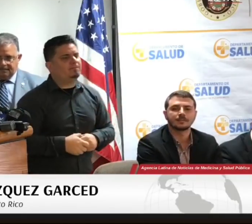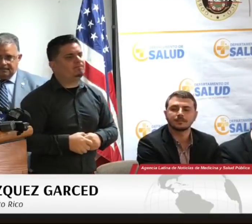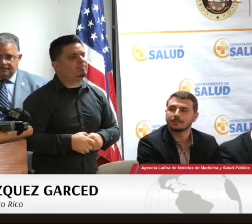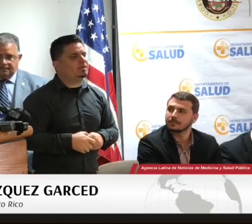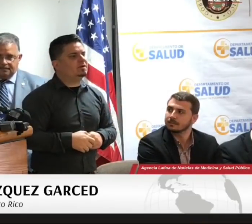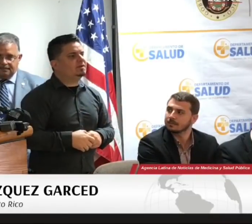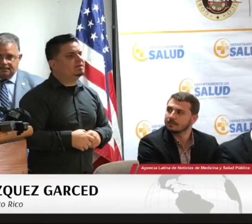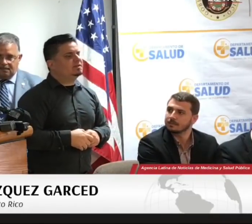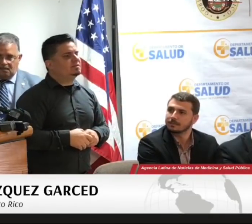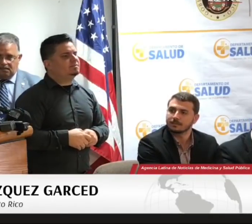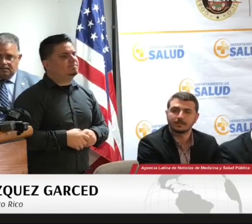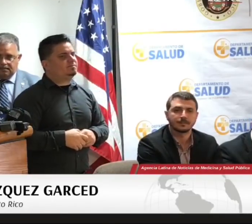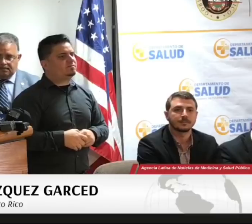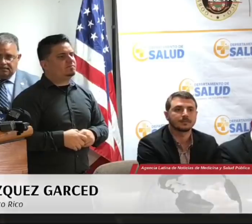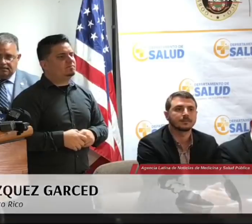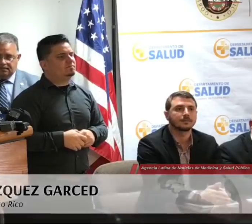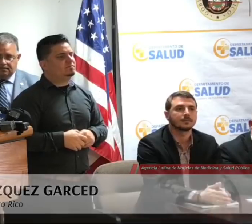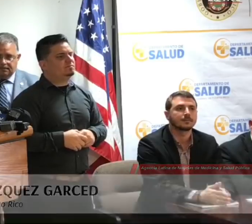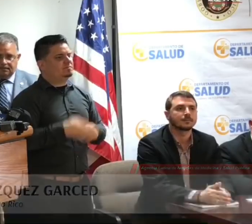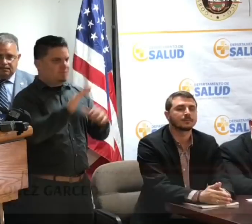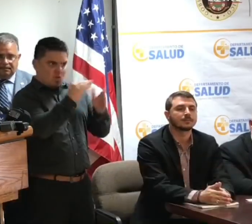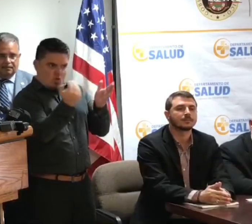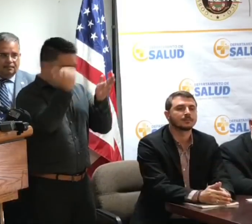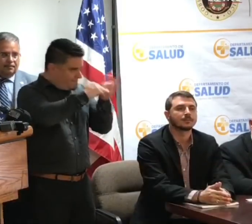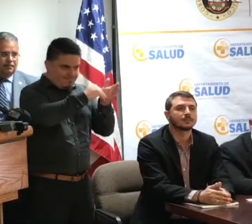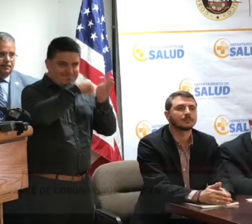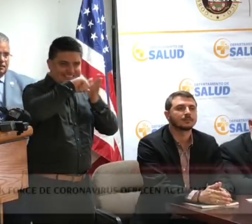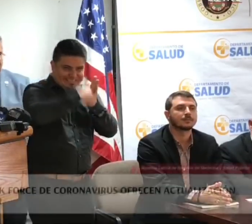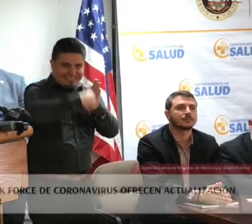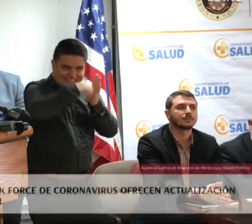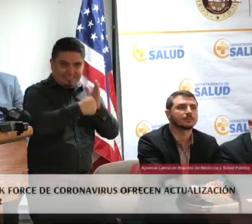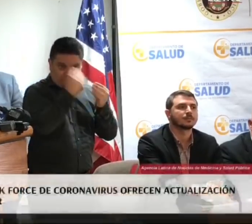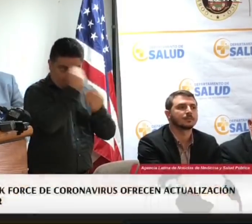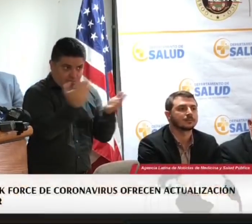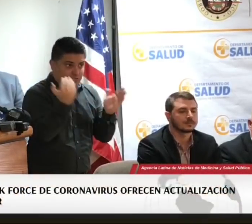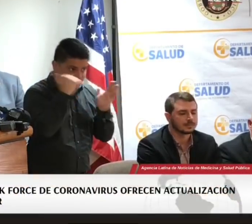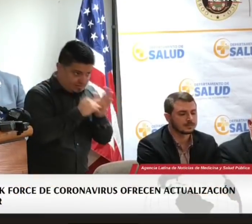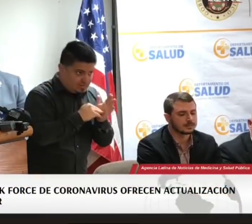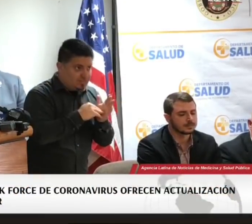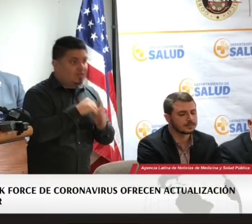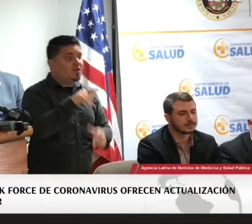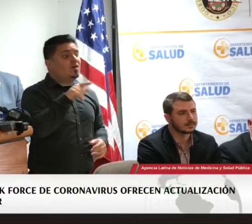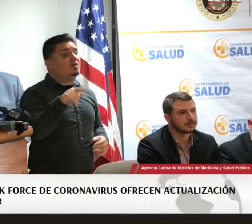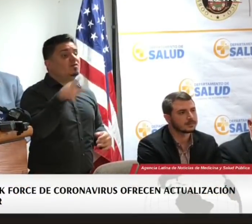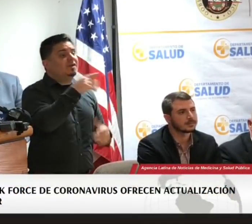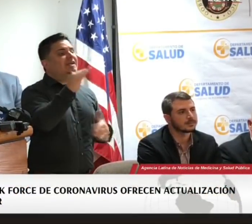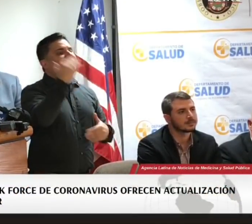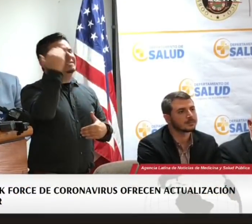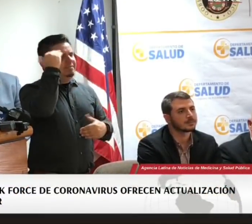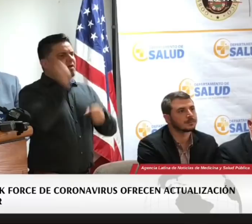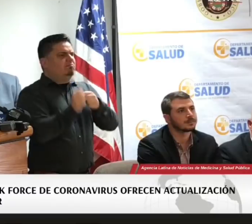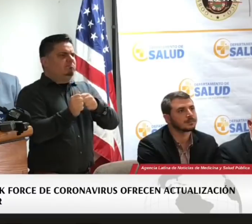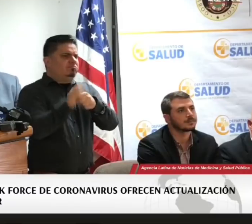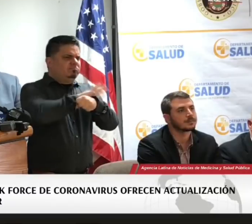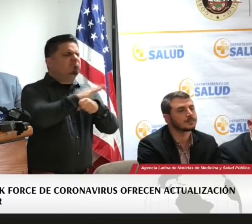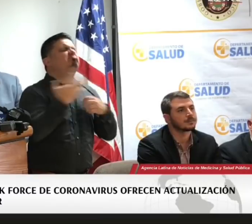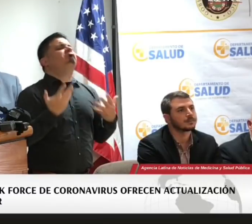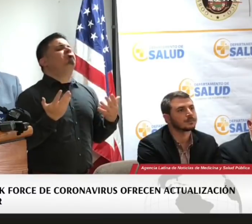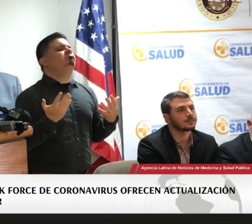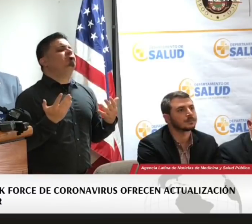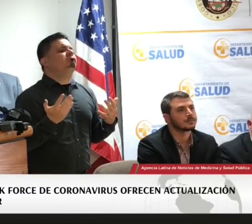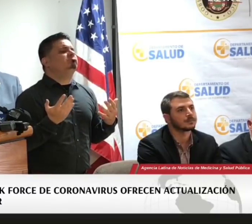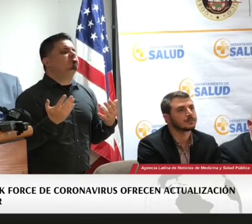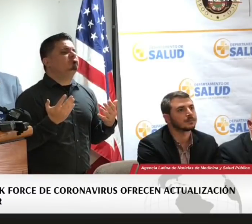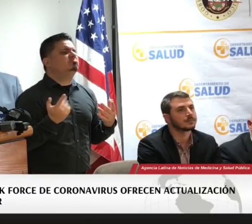Volvemos a dar énfasis en cómo, qué sabemos de la epidemiología de la enfermedad. Por lo tanto, si la epidemiología de la